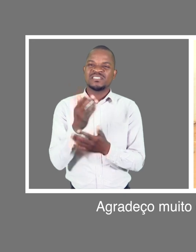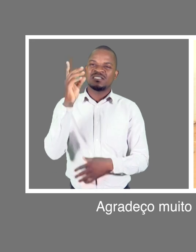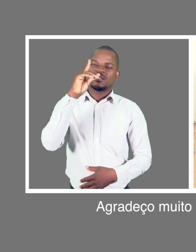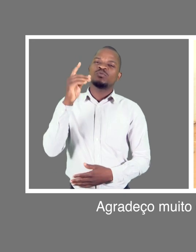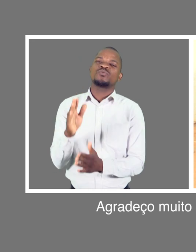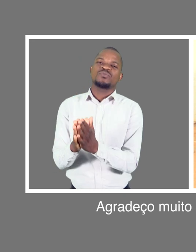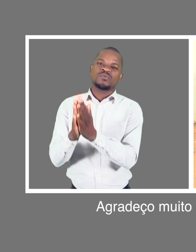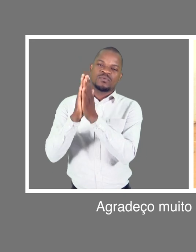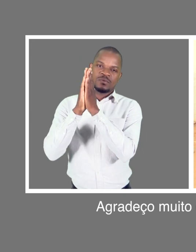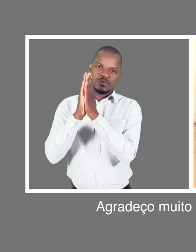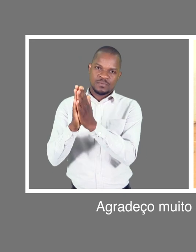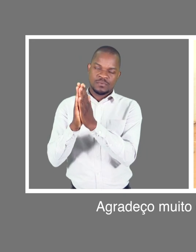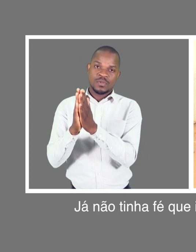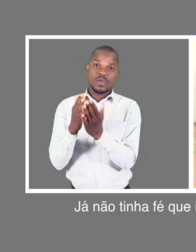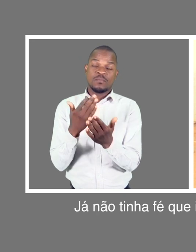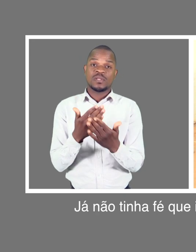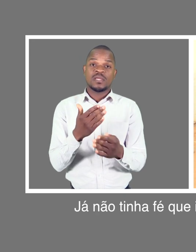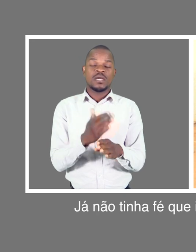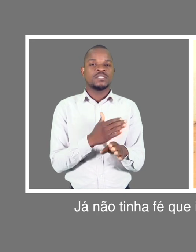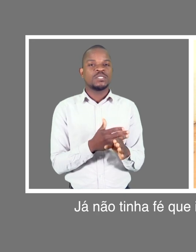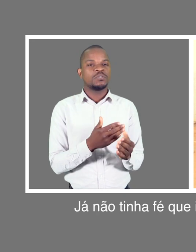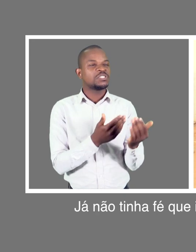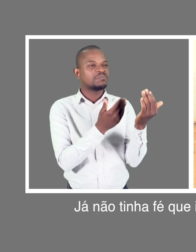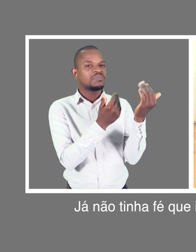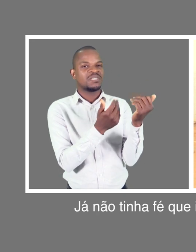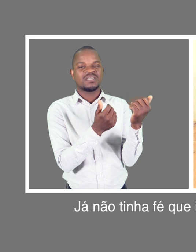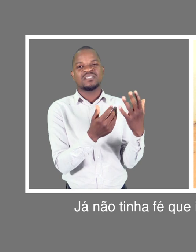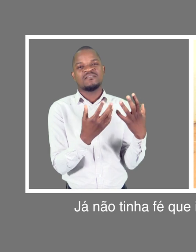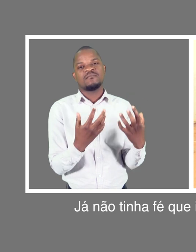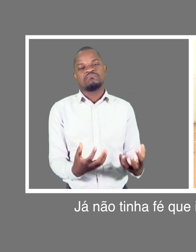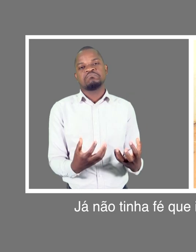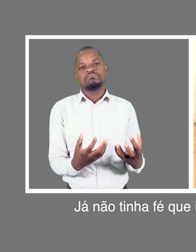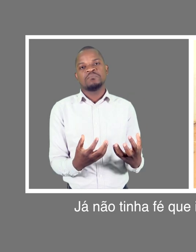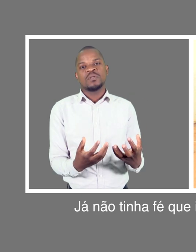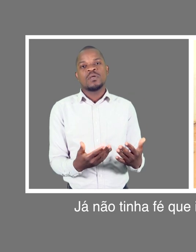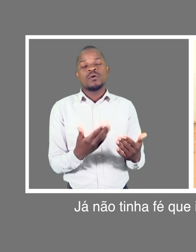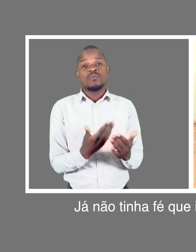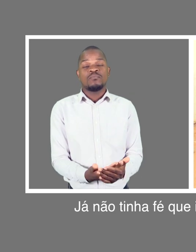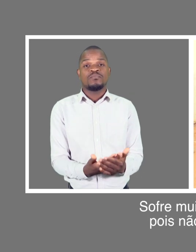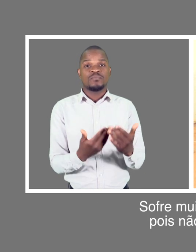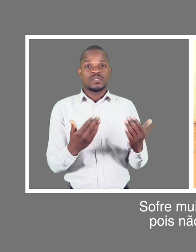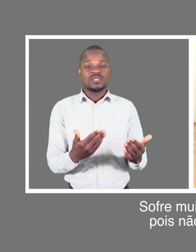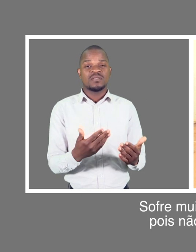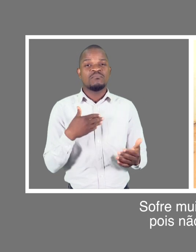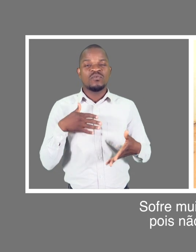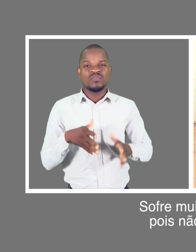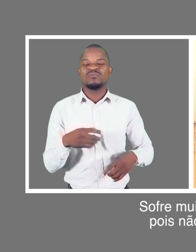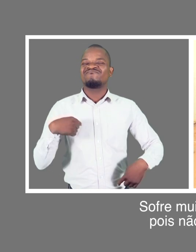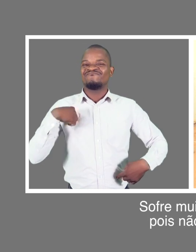em primeiro lugar, agradeço a Deus, porque, na verdade, eu já não tenho mais fé que isso ia acontecer na minha vida. Porque